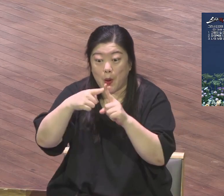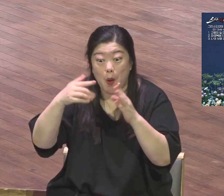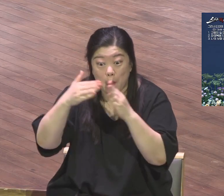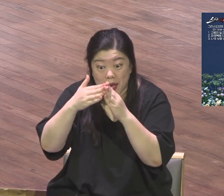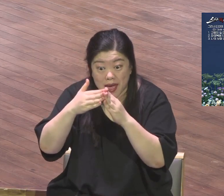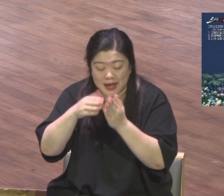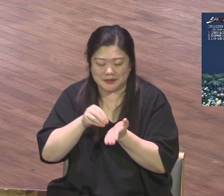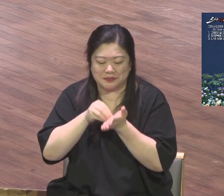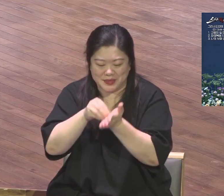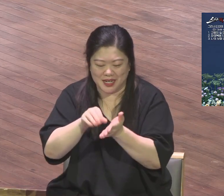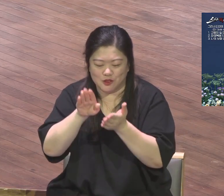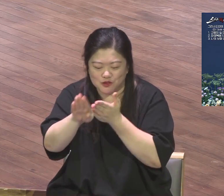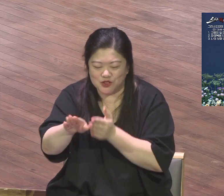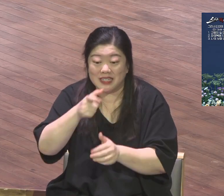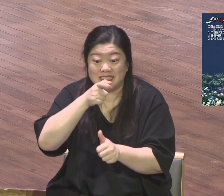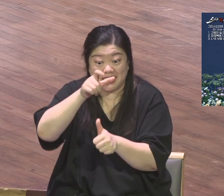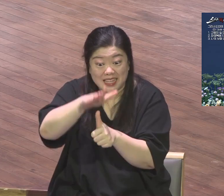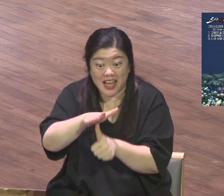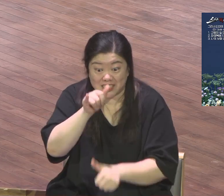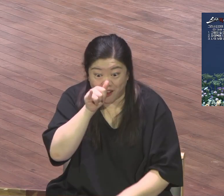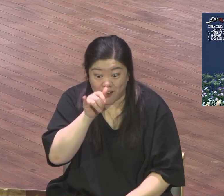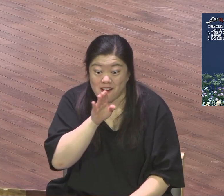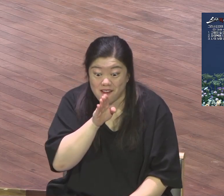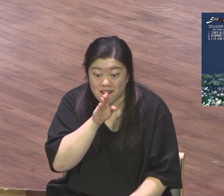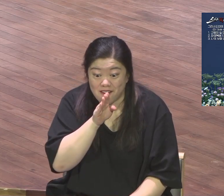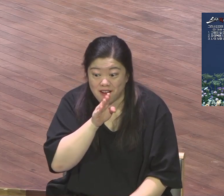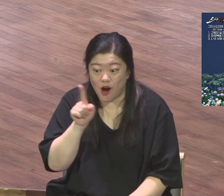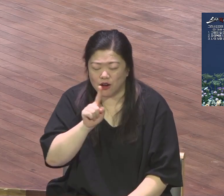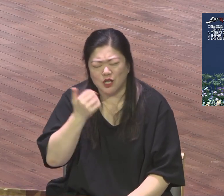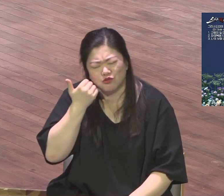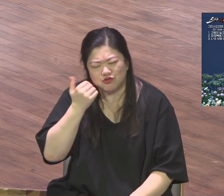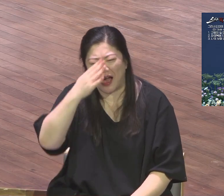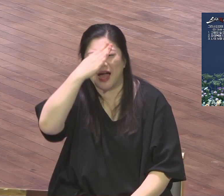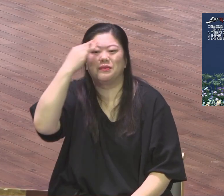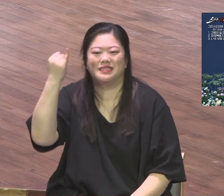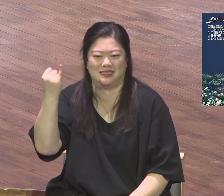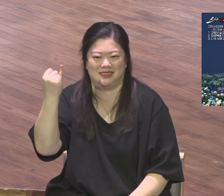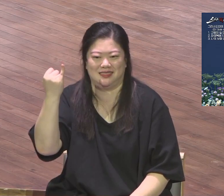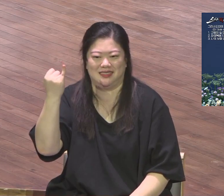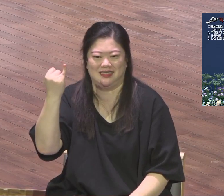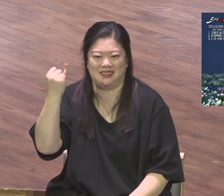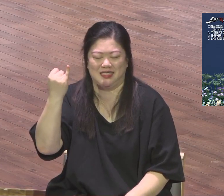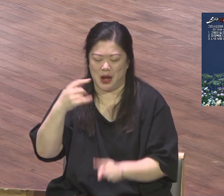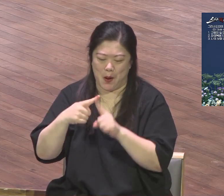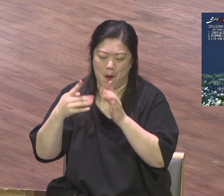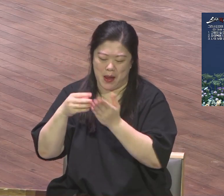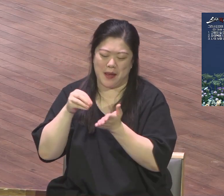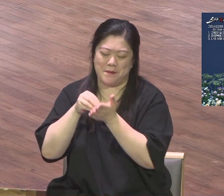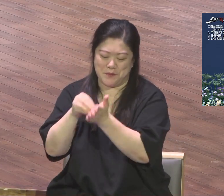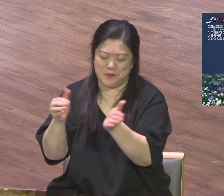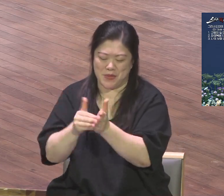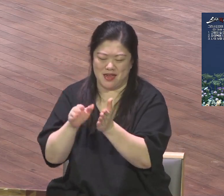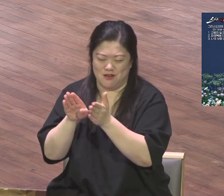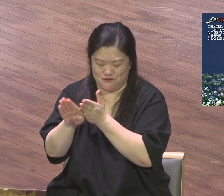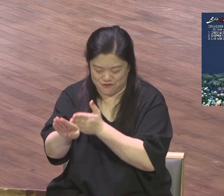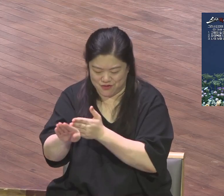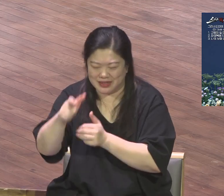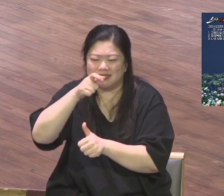할머니 계시는데, 며느리가 교회를 할머니 인도해서 교회를 나가시는데 세례 문답할 때 걱정이 된